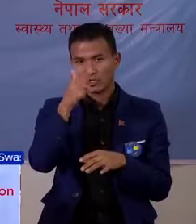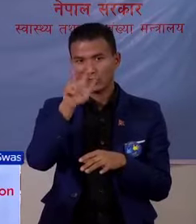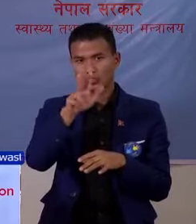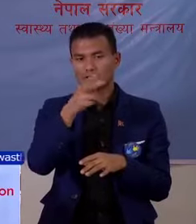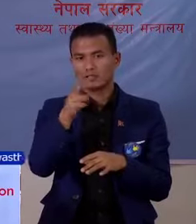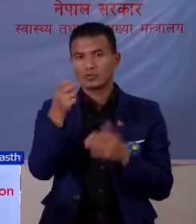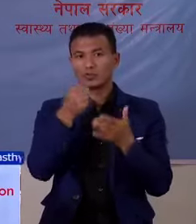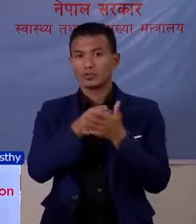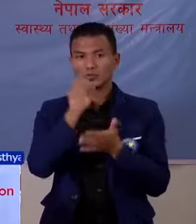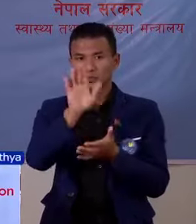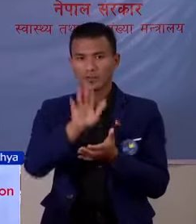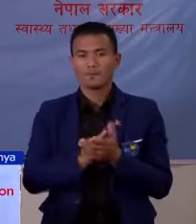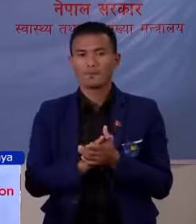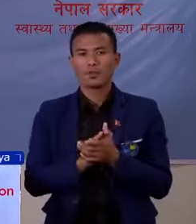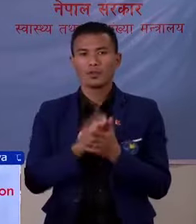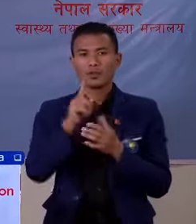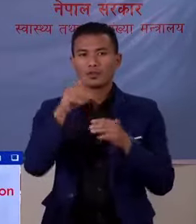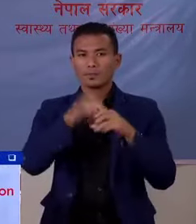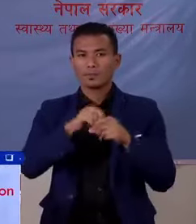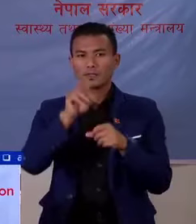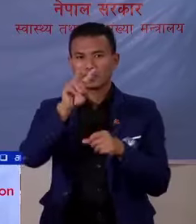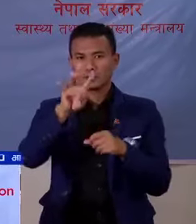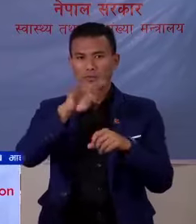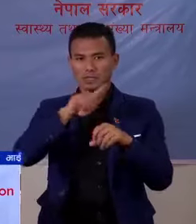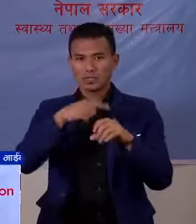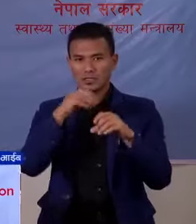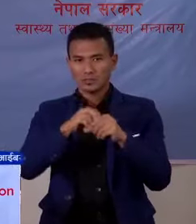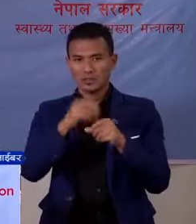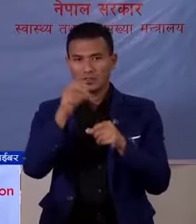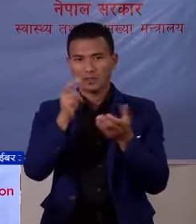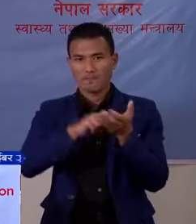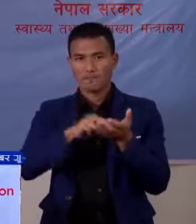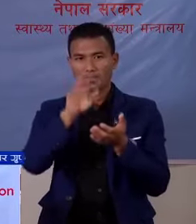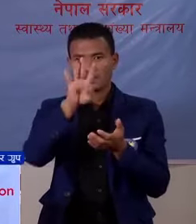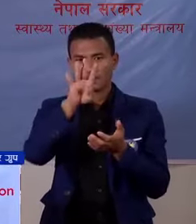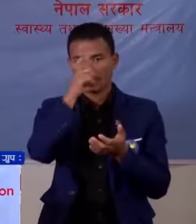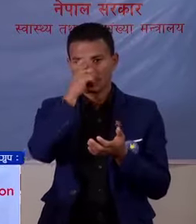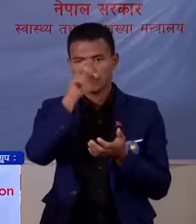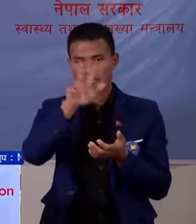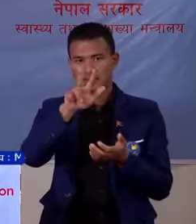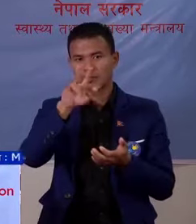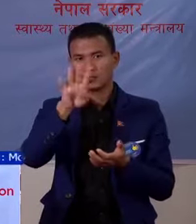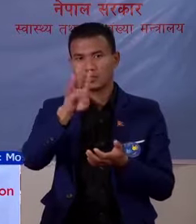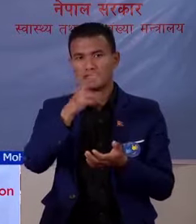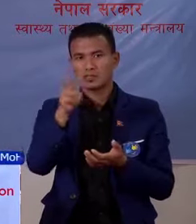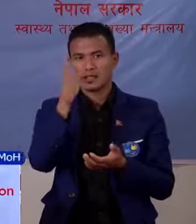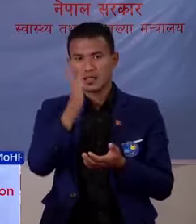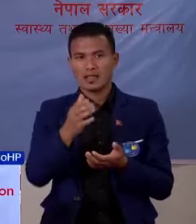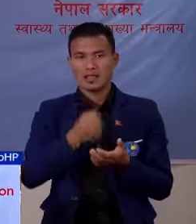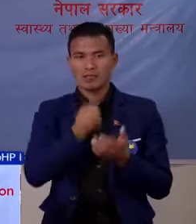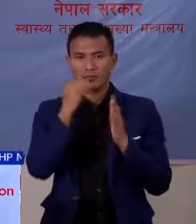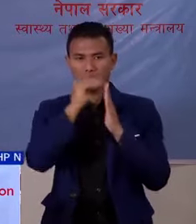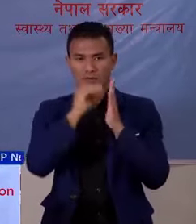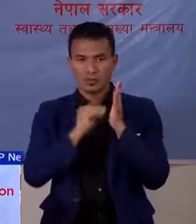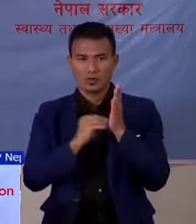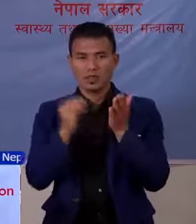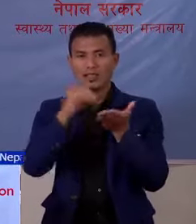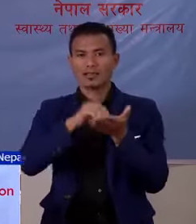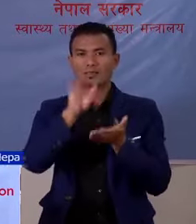30,468 पुगेको छ, जसमध्ये गत 24 घण्टामा थप 484 आफ्नो विवरण इन्ट्री गराउनु भएको